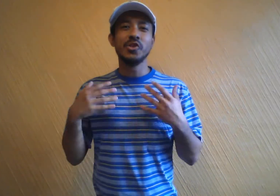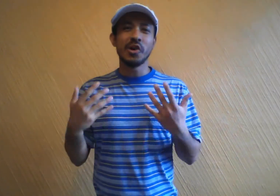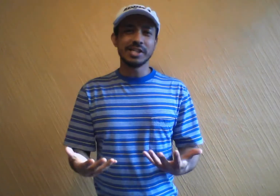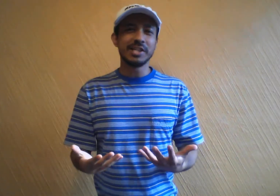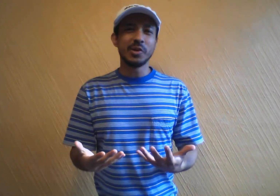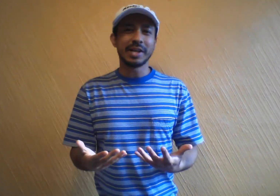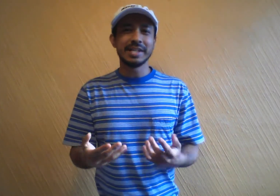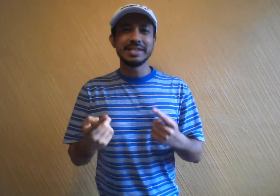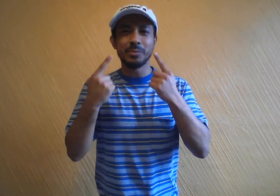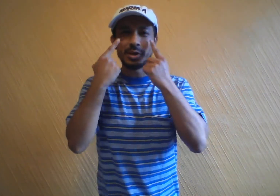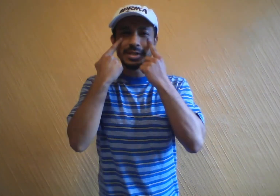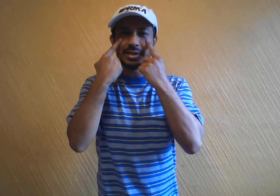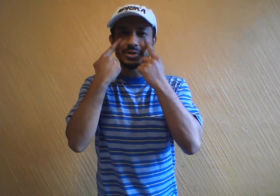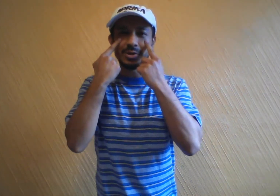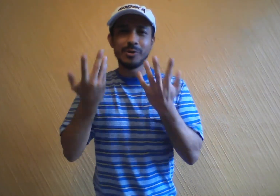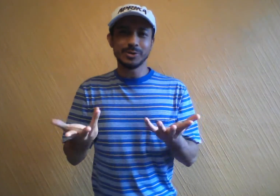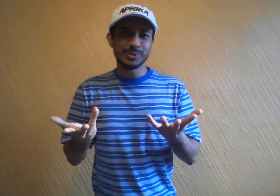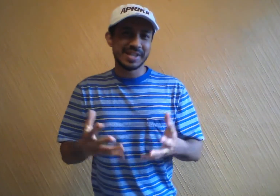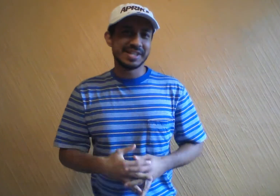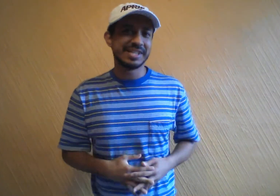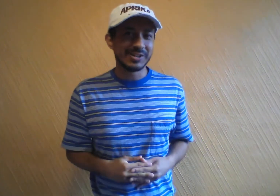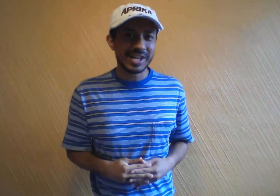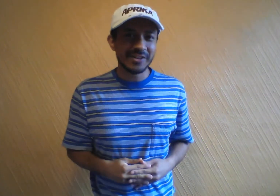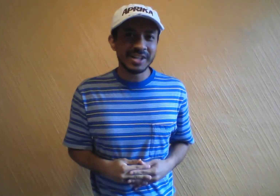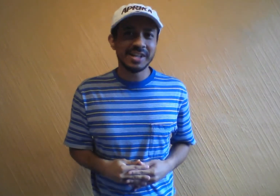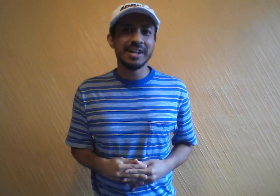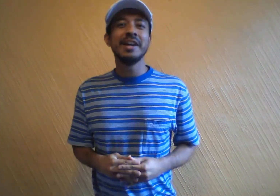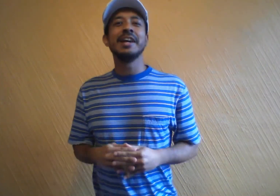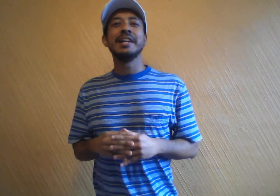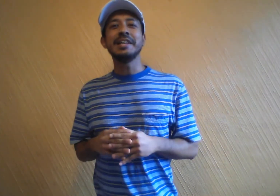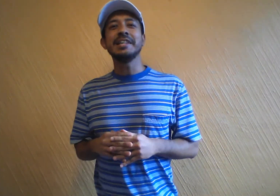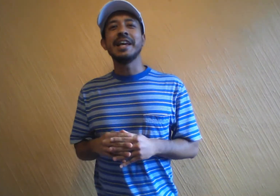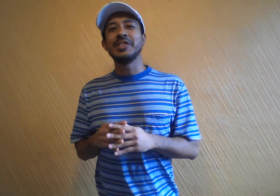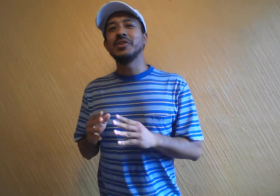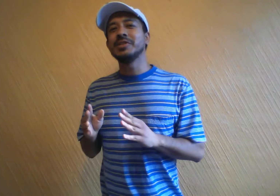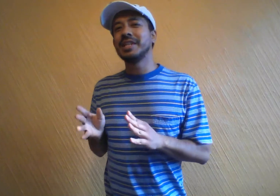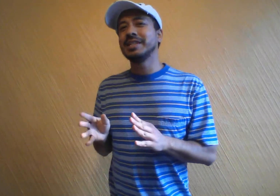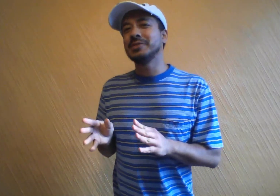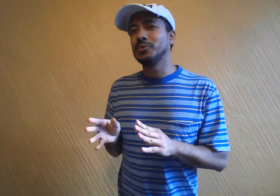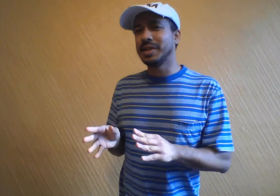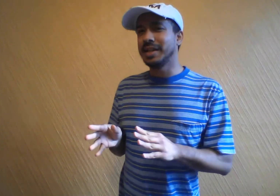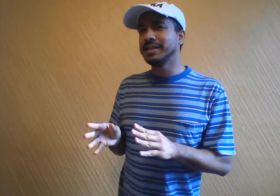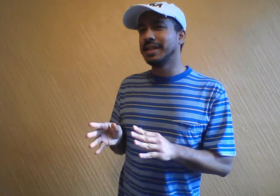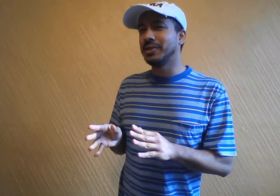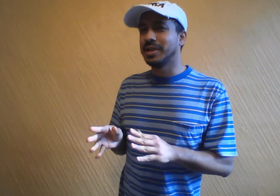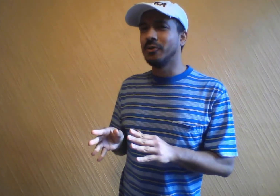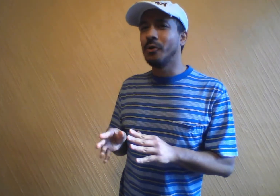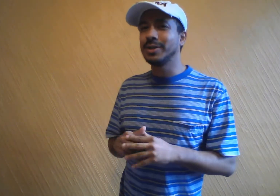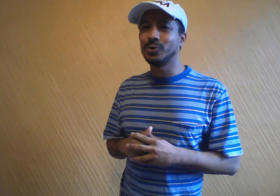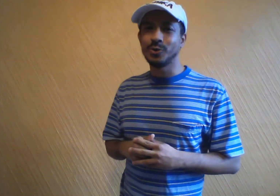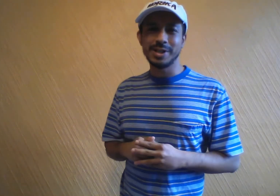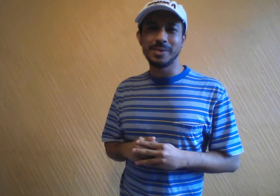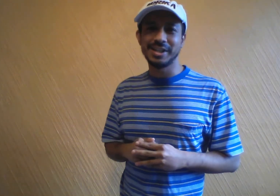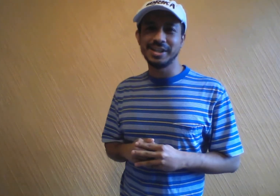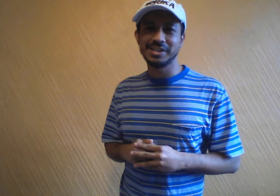No les digo qué simbolizan los ojos, ustedes ya lo saben. Y entonces ustedes se los dejo a su